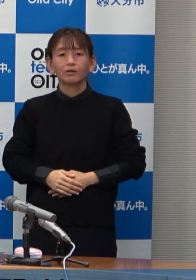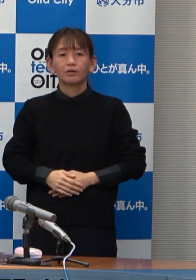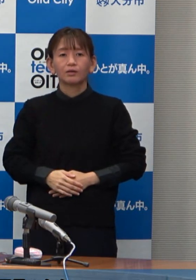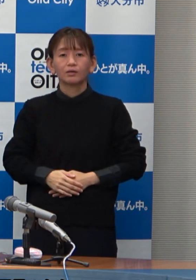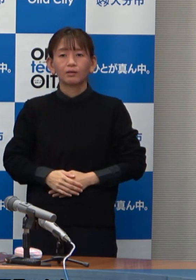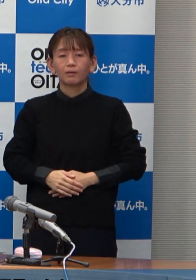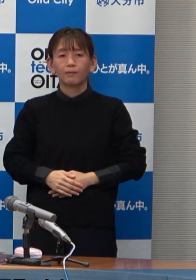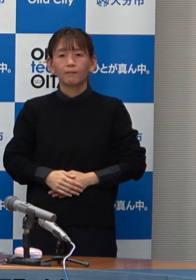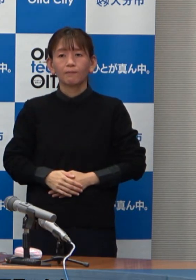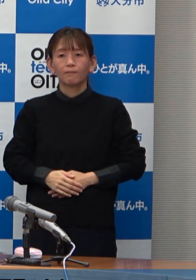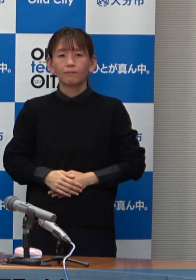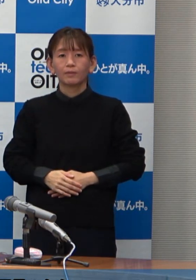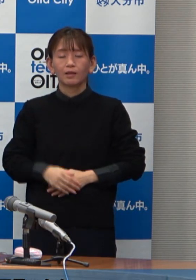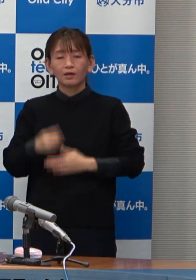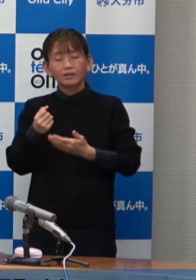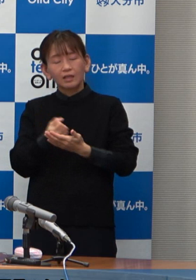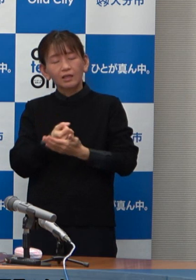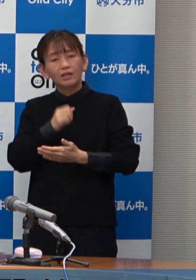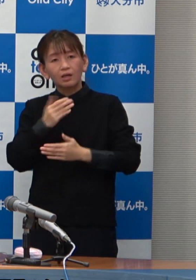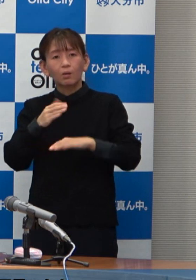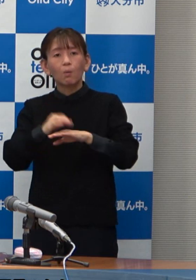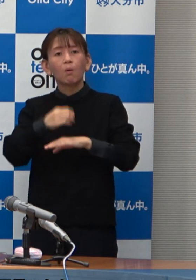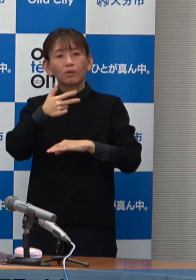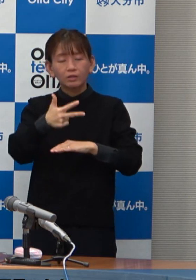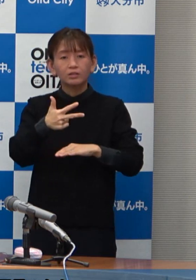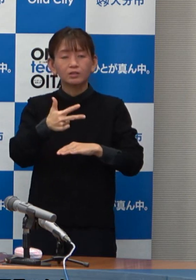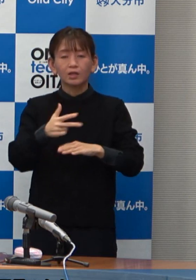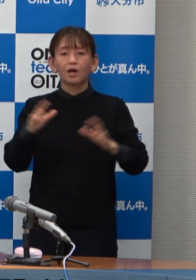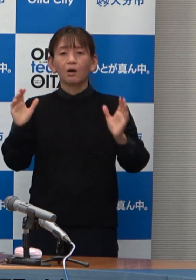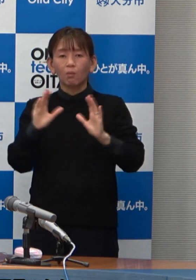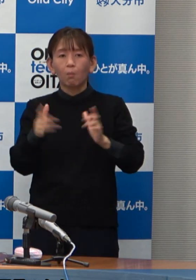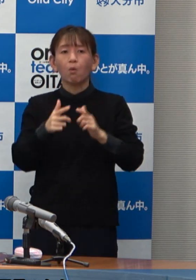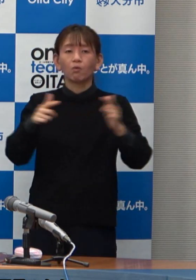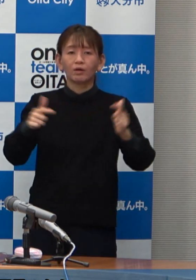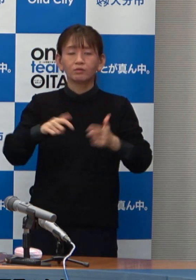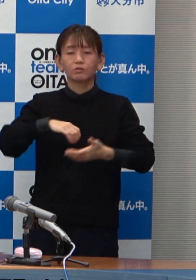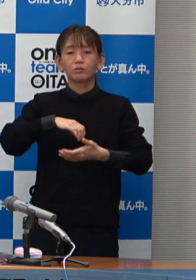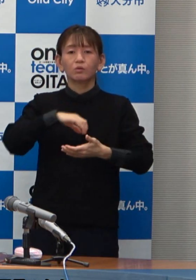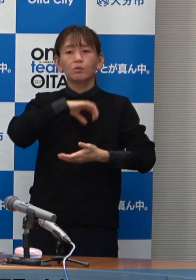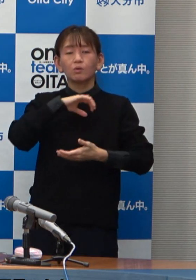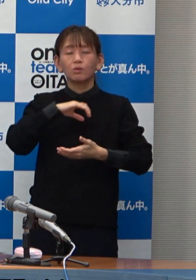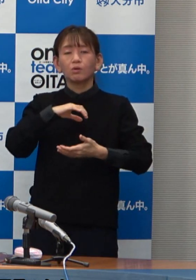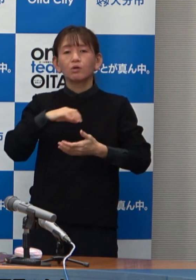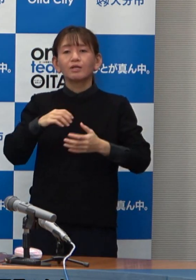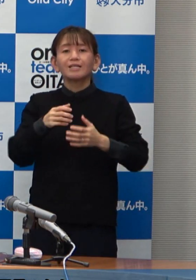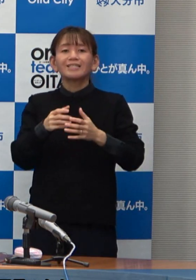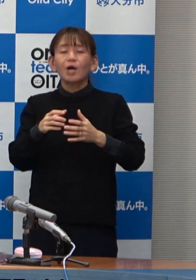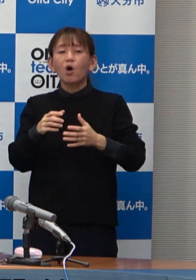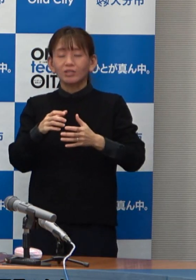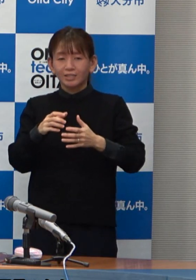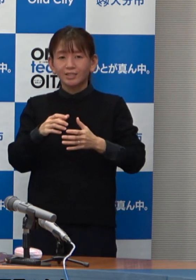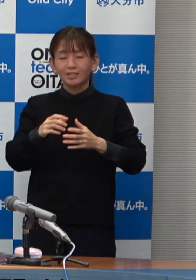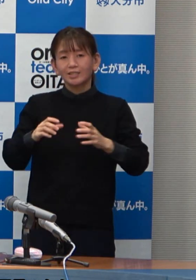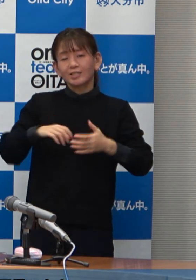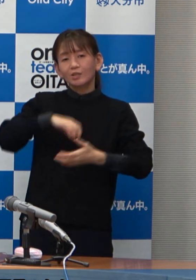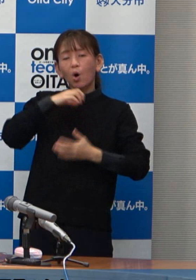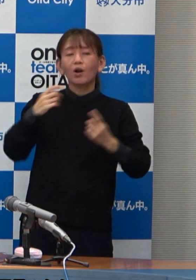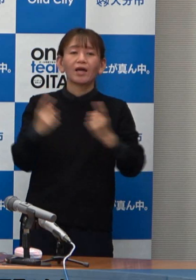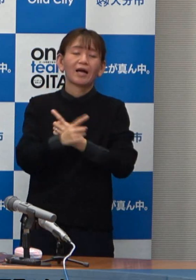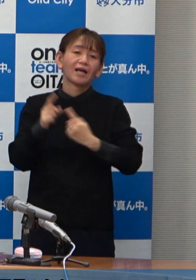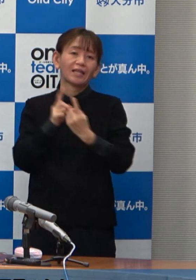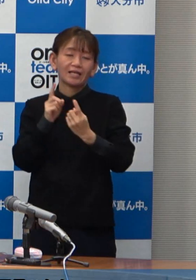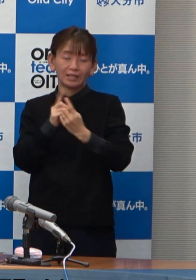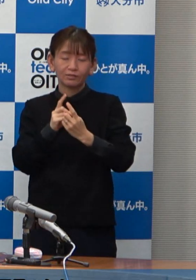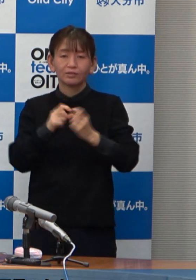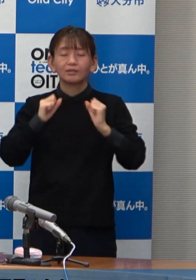大分市は子育て支援少子高齢化対策に頑張りたいけれども生産年齢人口は今後も減り